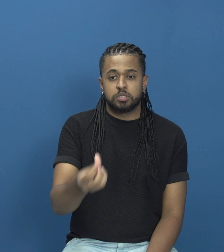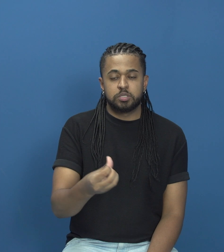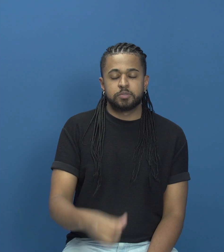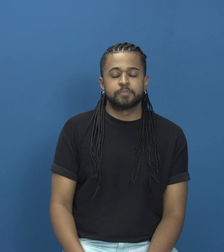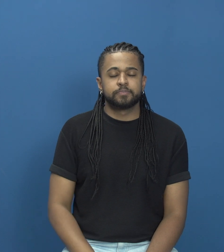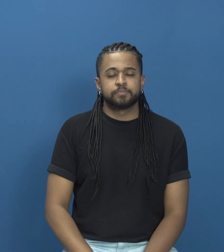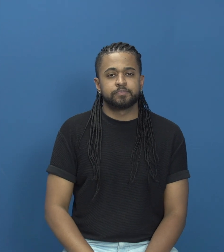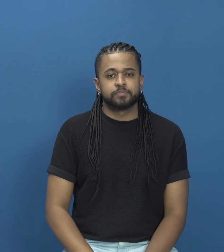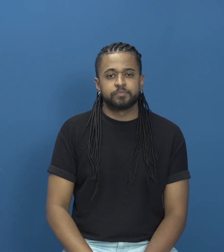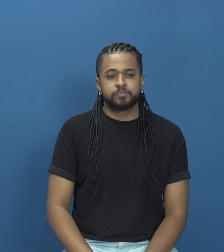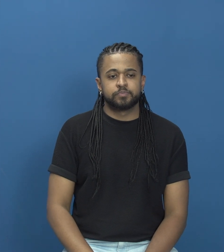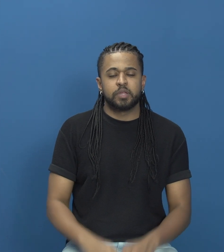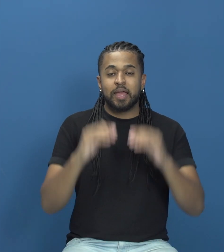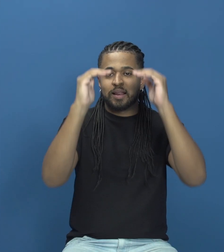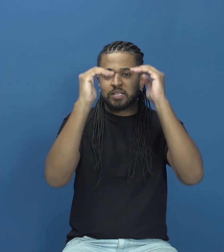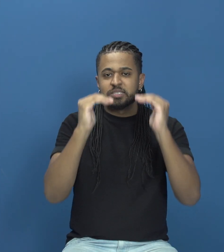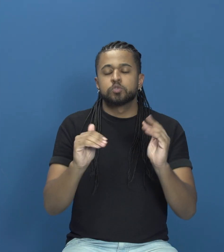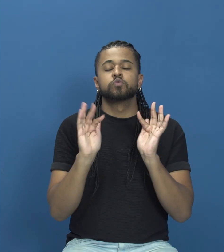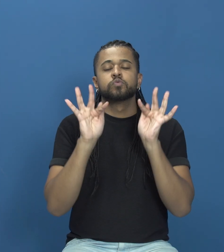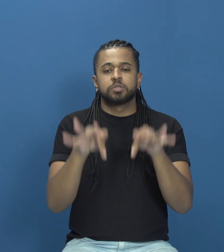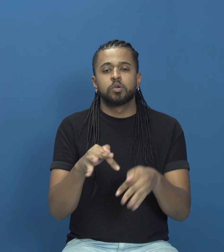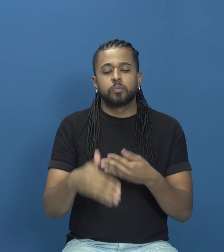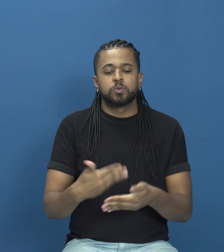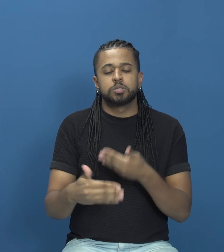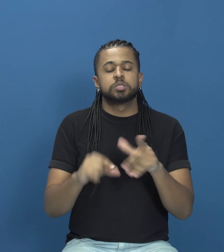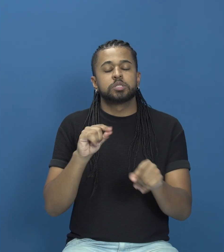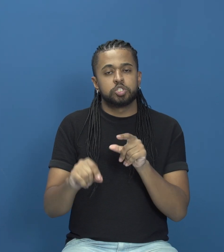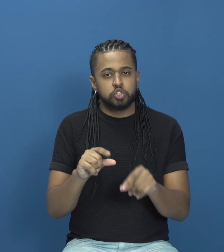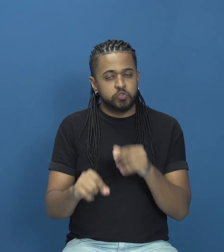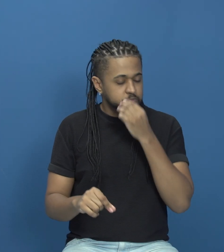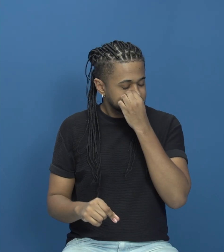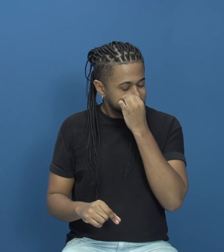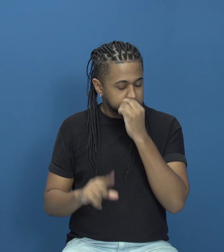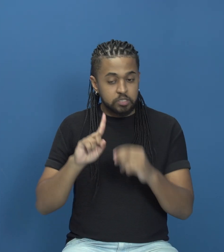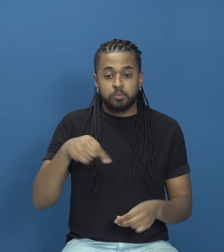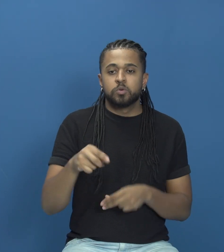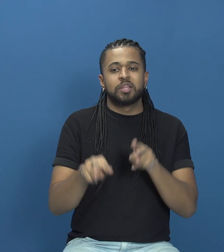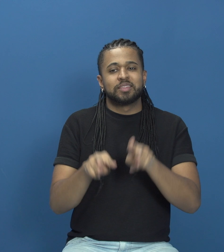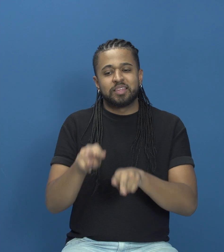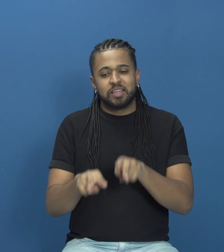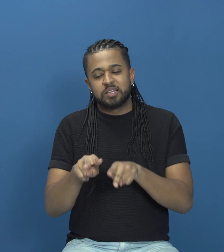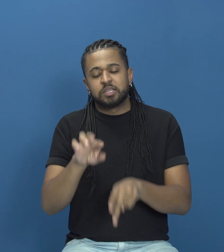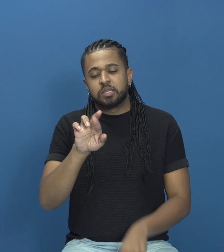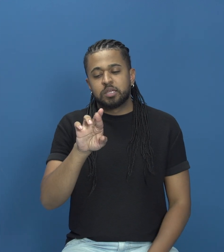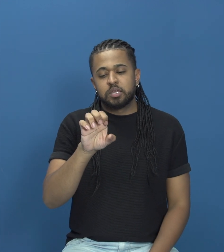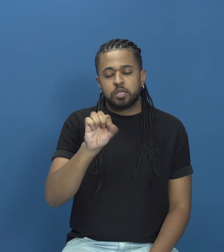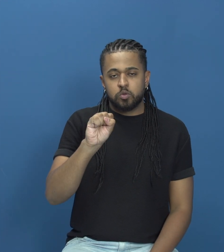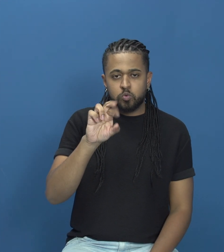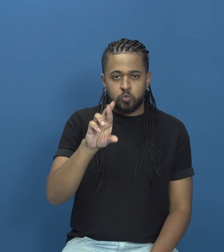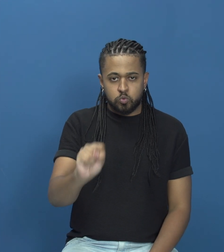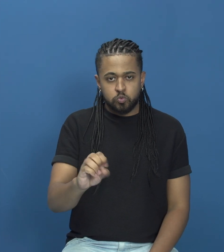12.6. A classificação final do presente processo seletivo, após análise dos recursos,